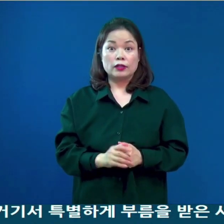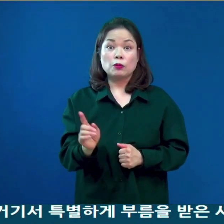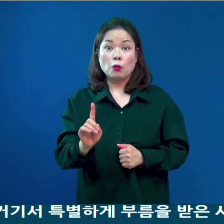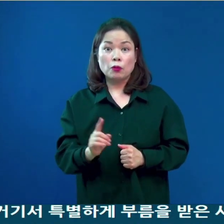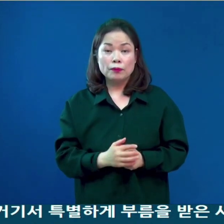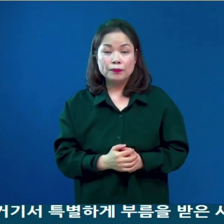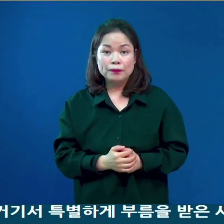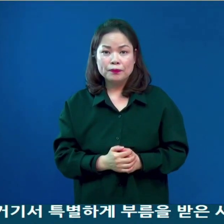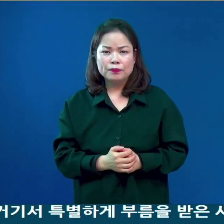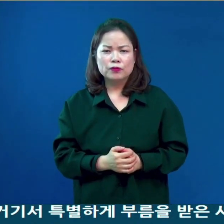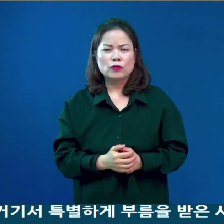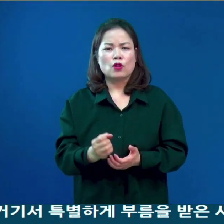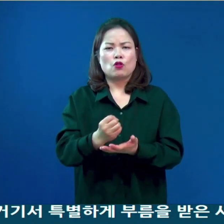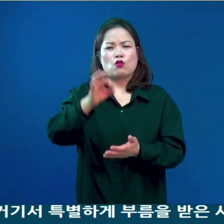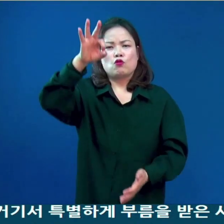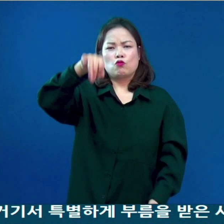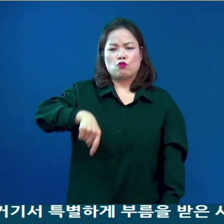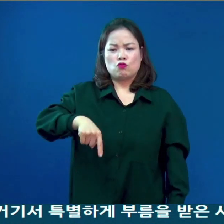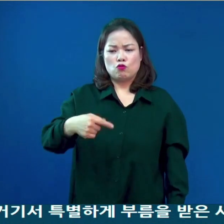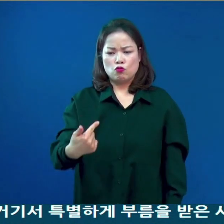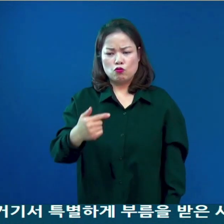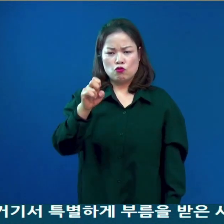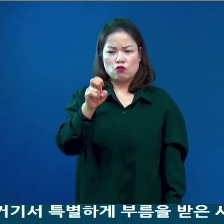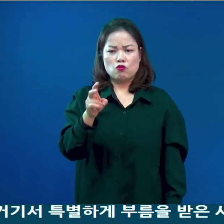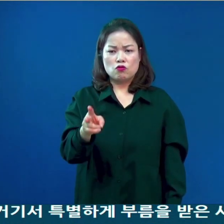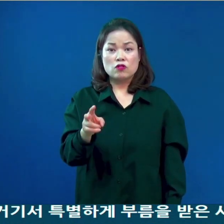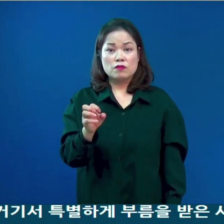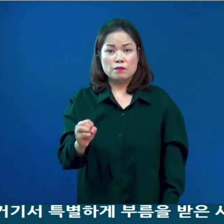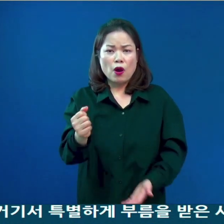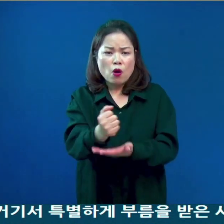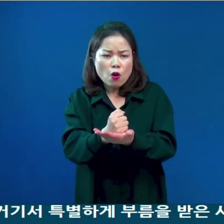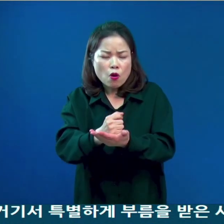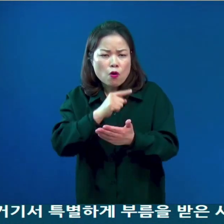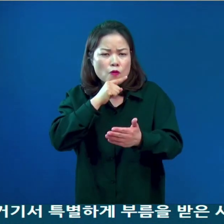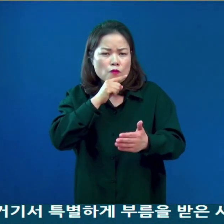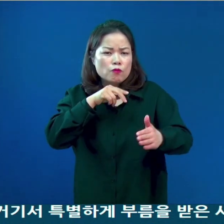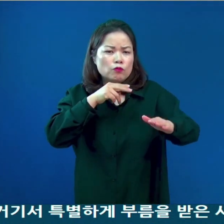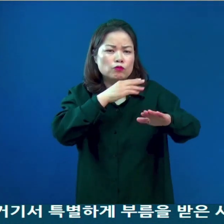그것은 운명입니다. 북에서 내려오신 분들,